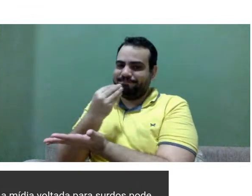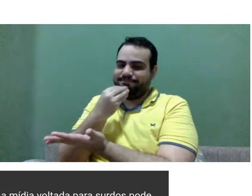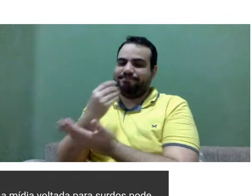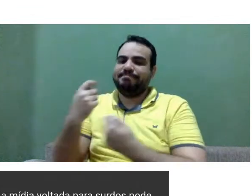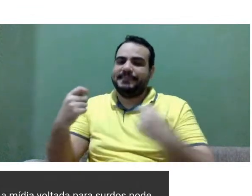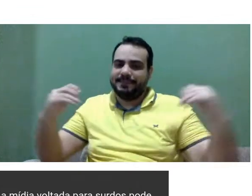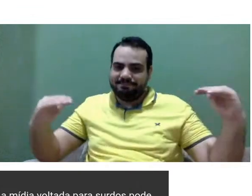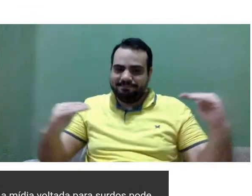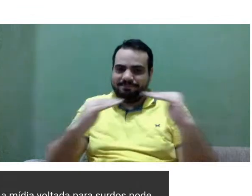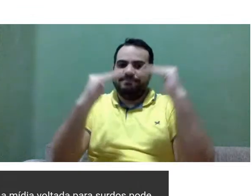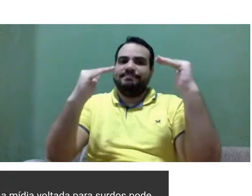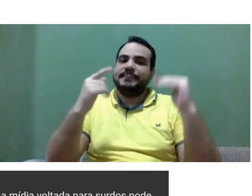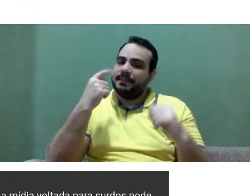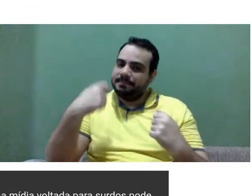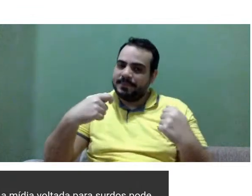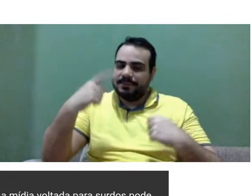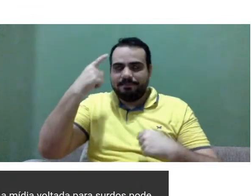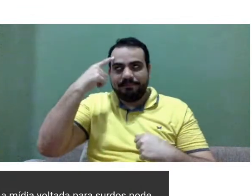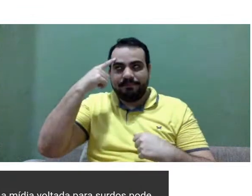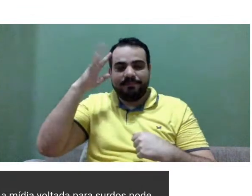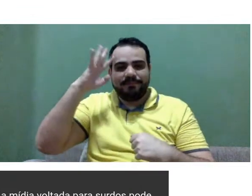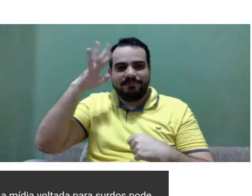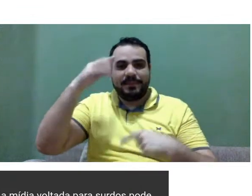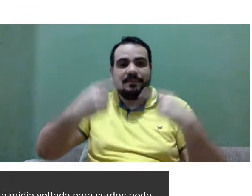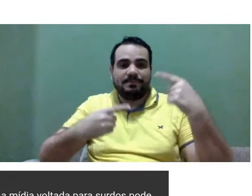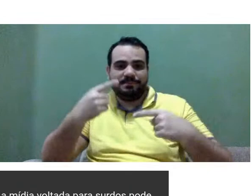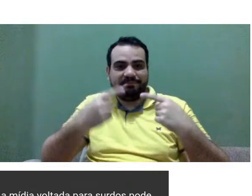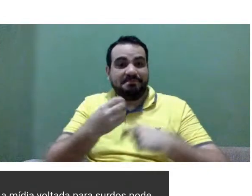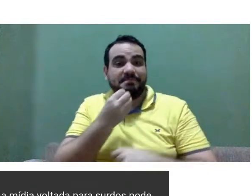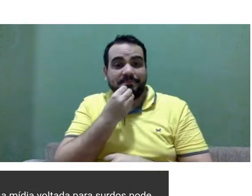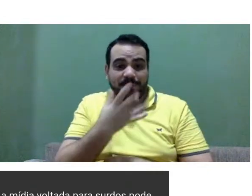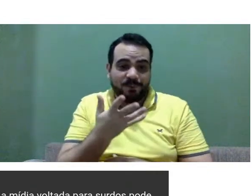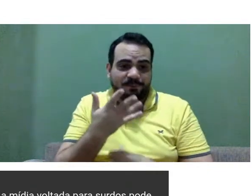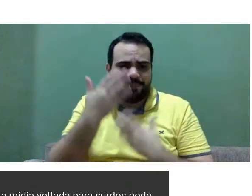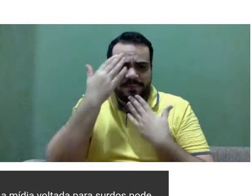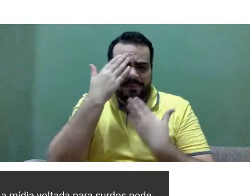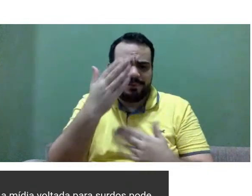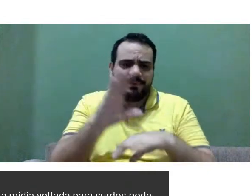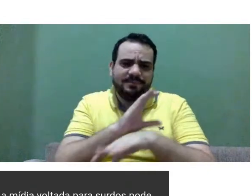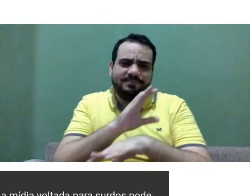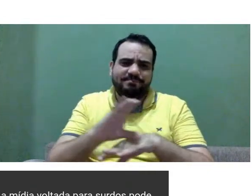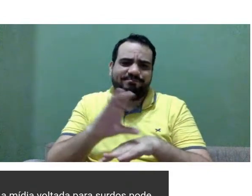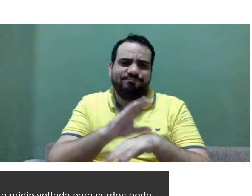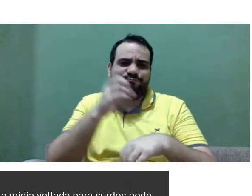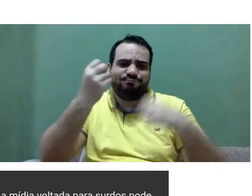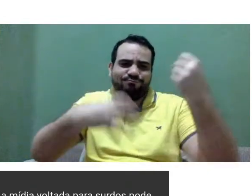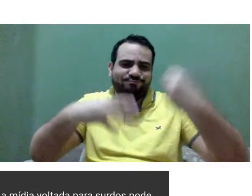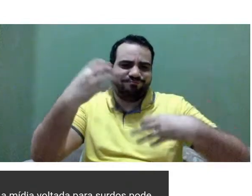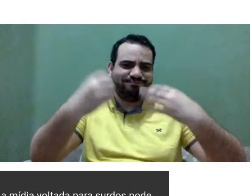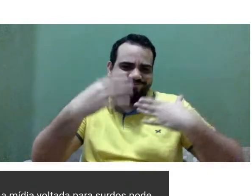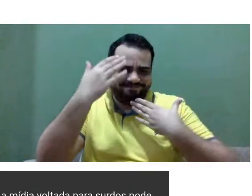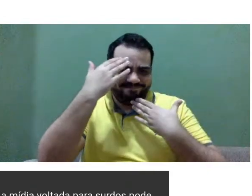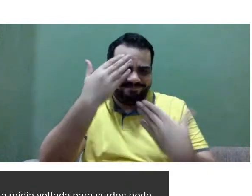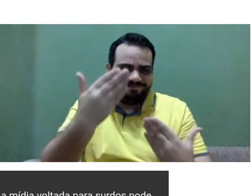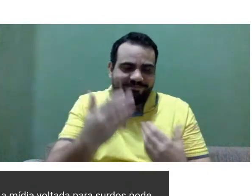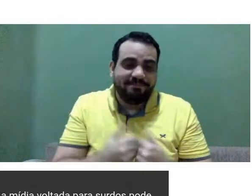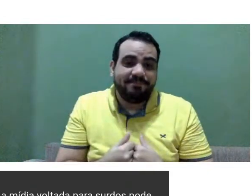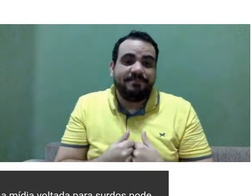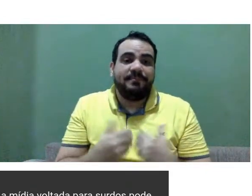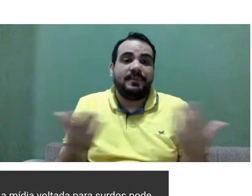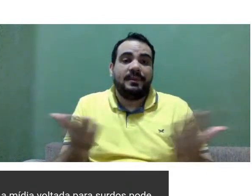língua por meio da língua de sinais e por meio dela ele vai ter acesso à literatura da sua própria cultura